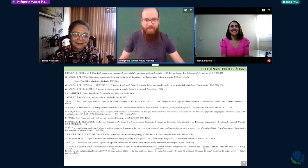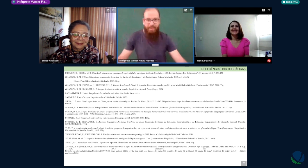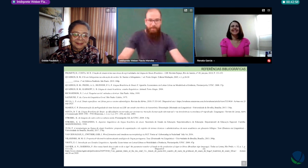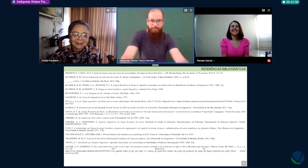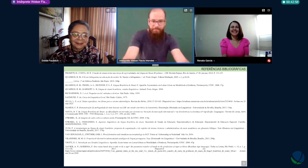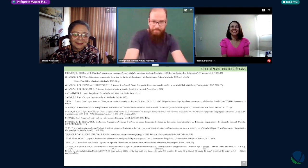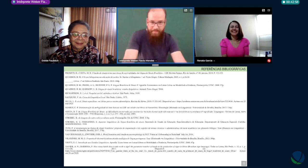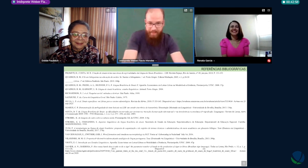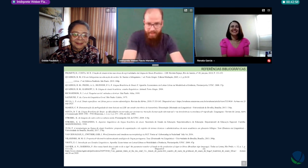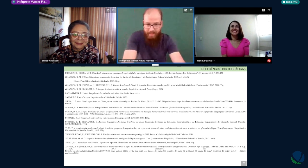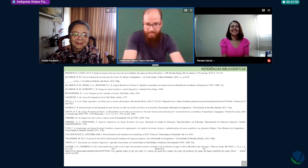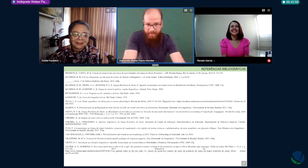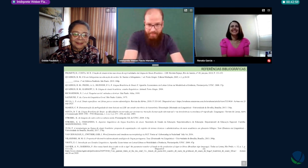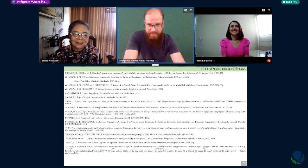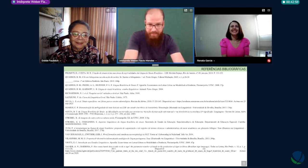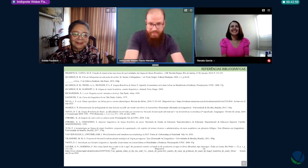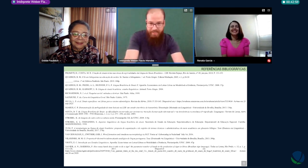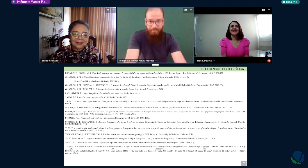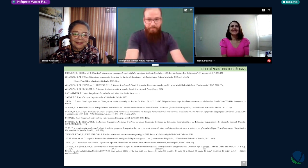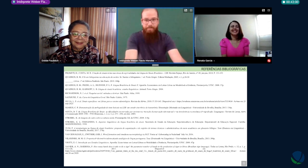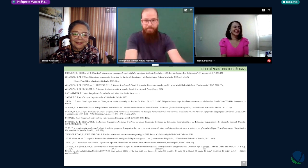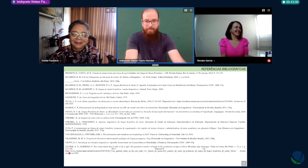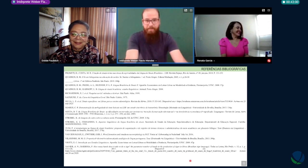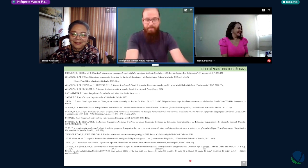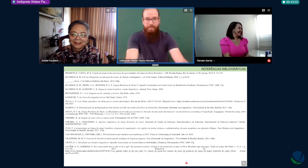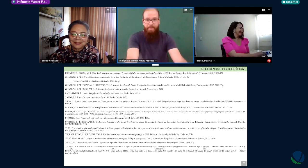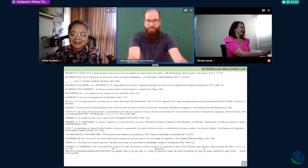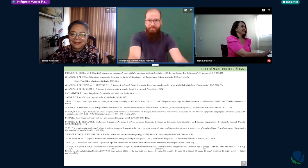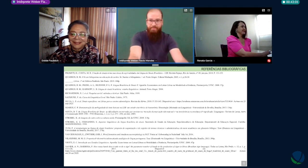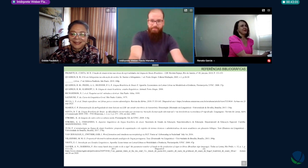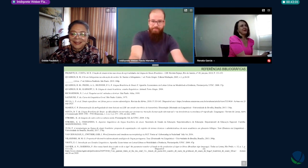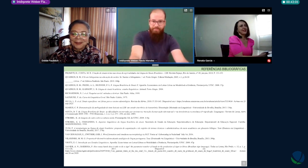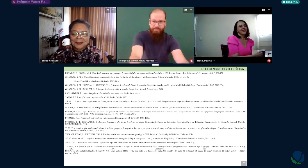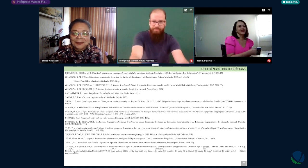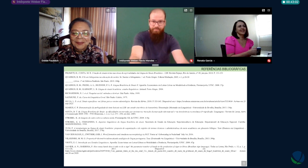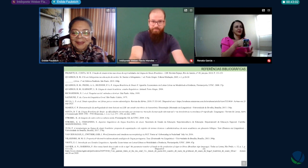apreciando a minha apresentação.